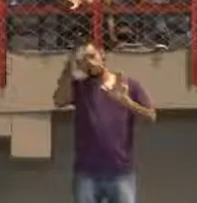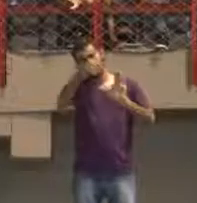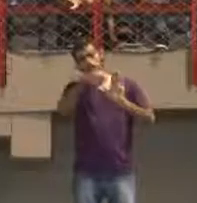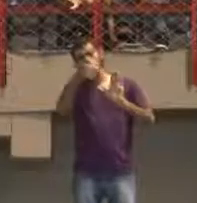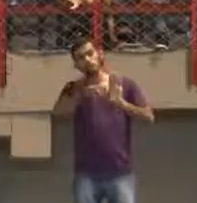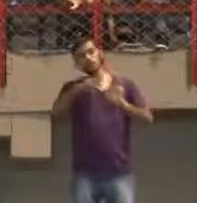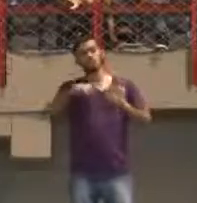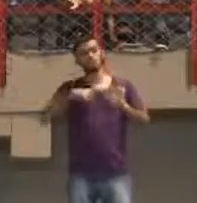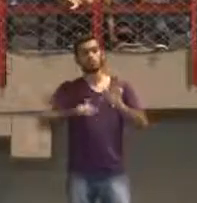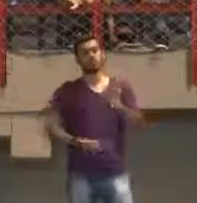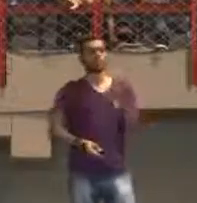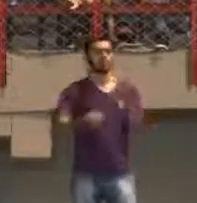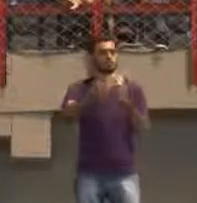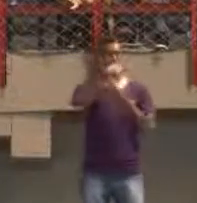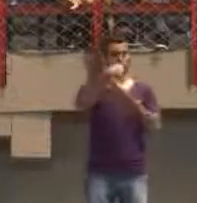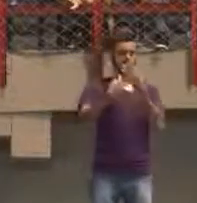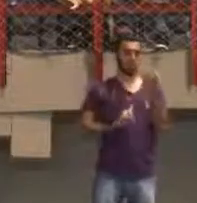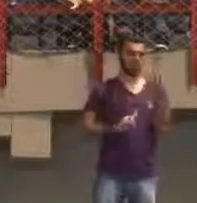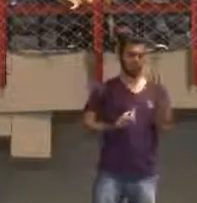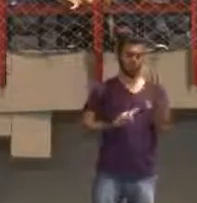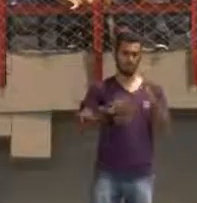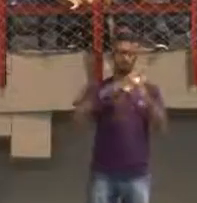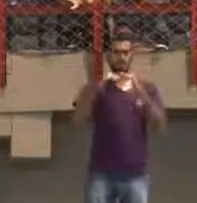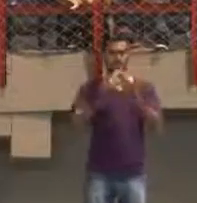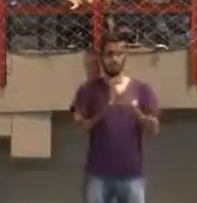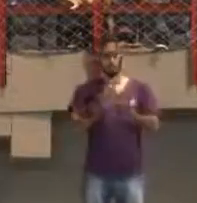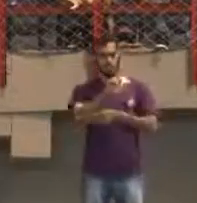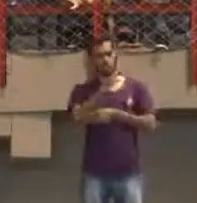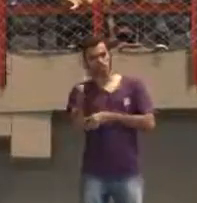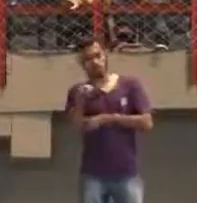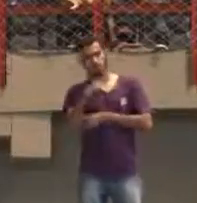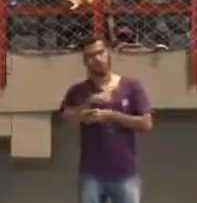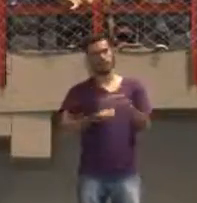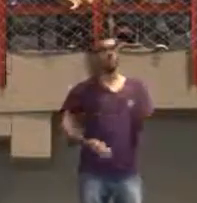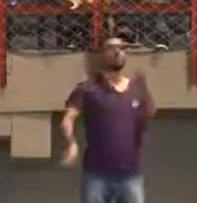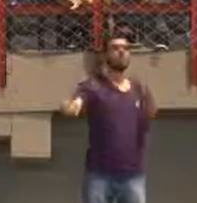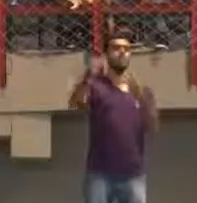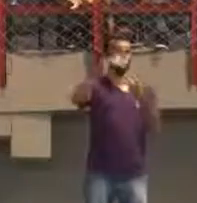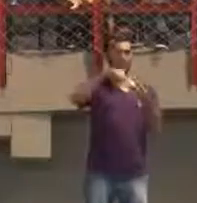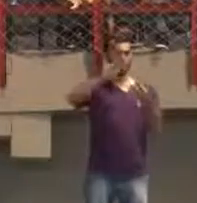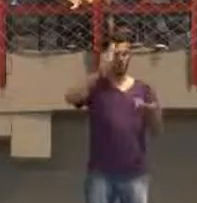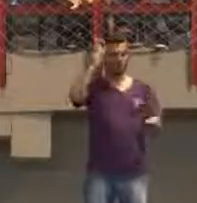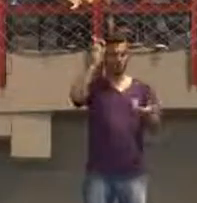tem três escolas literárias tem o realismo